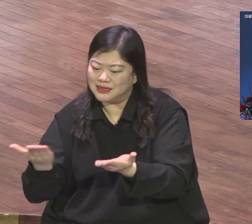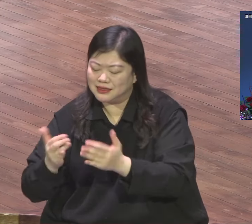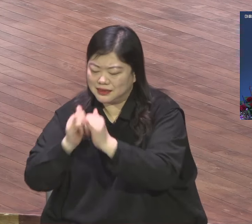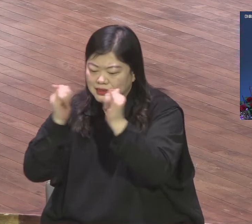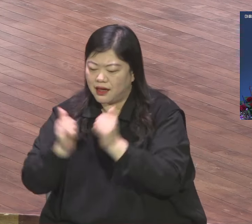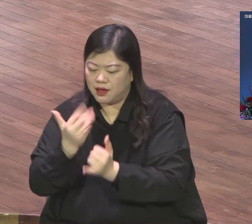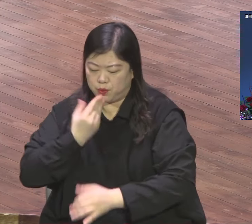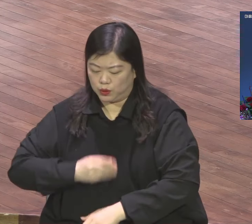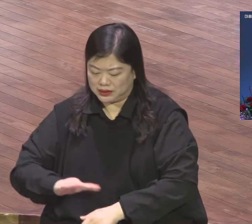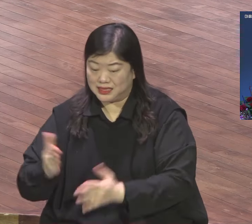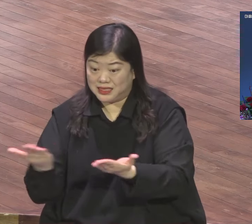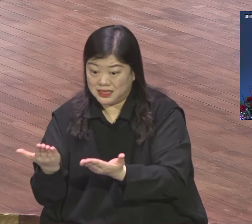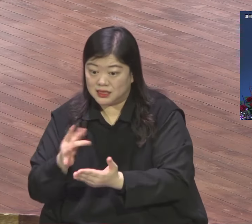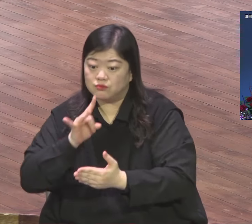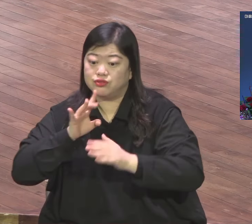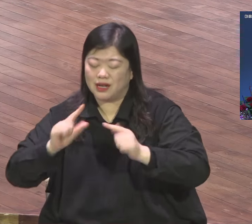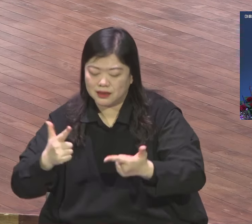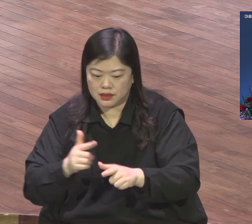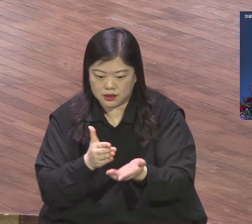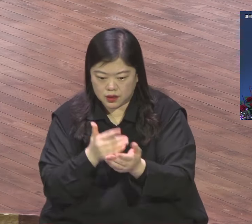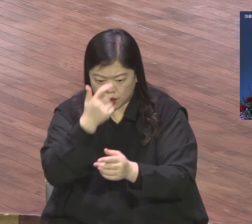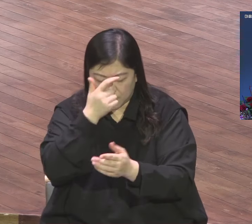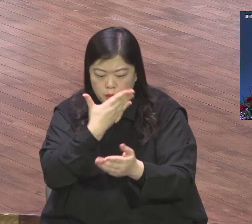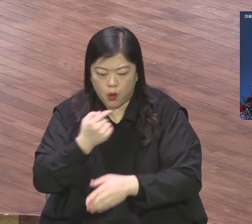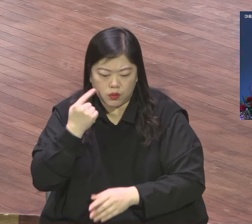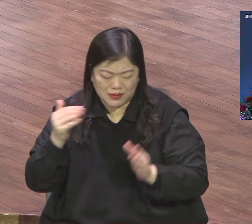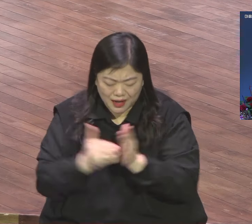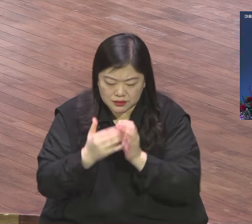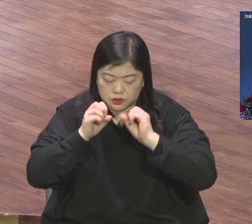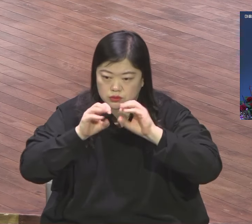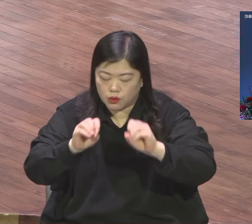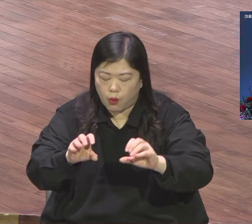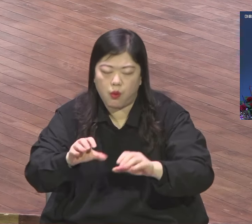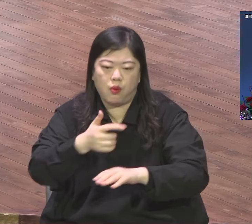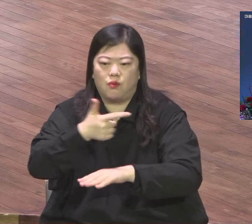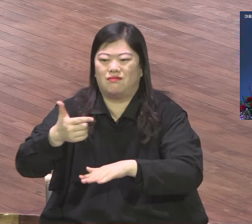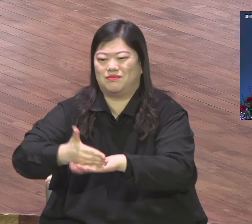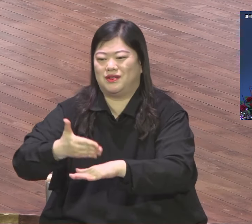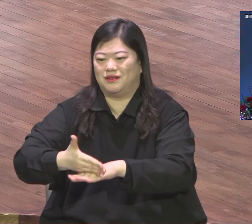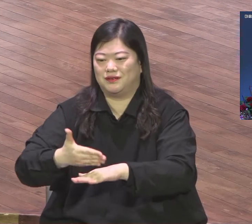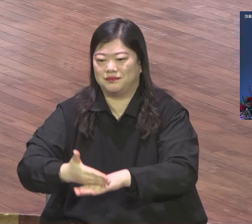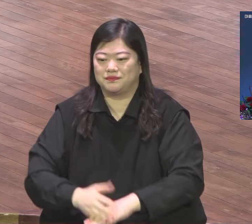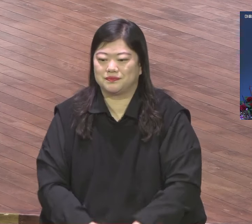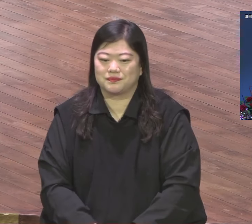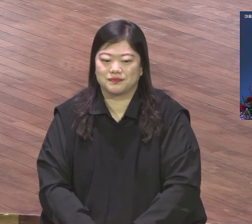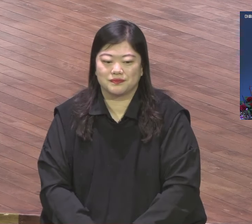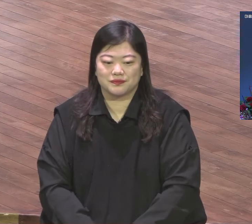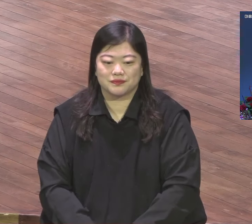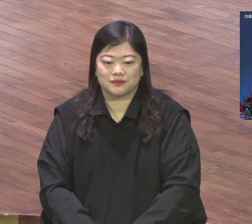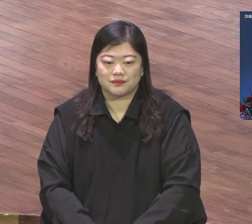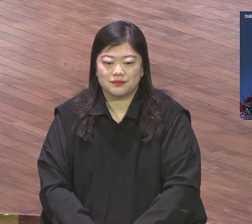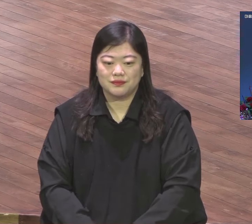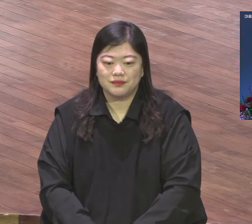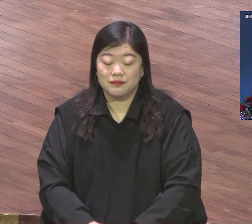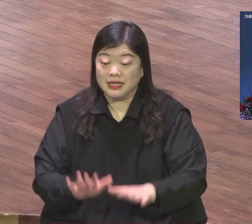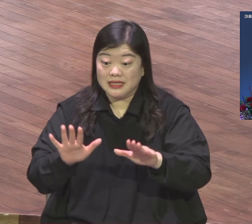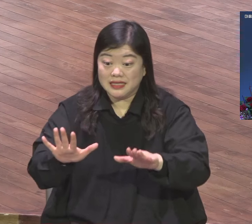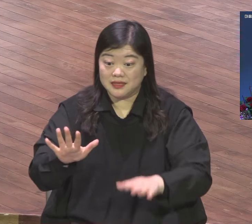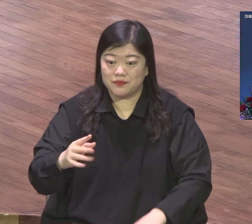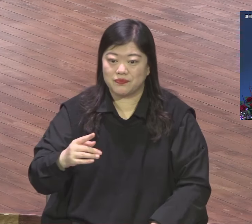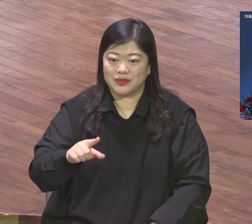모델이다. 그렇게 보아집니다. 제가 볼 때 스타트반 2025를 그렇게